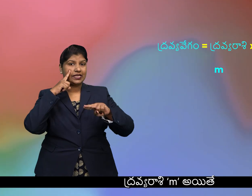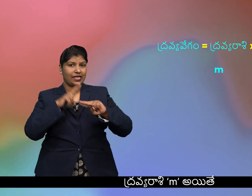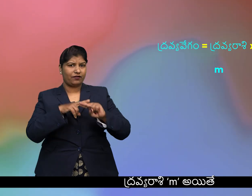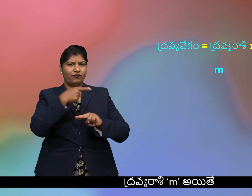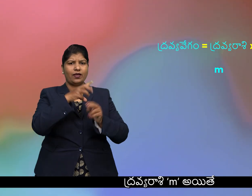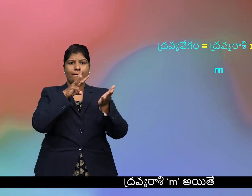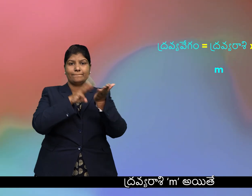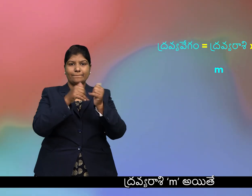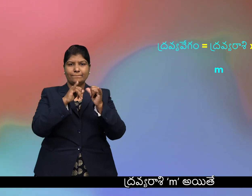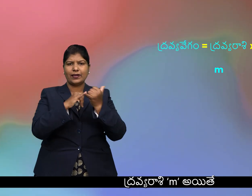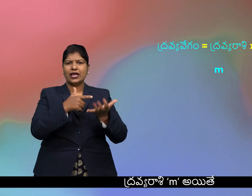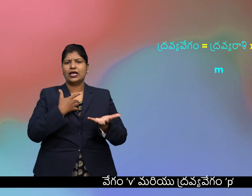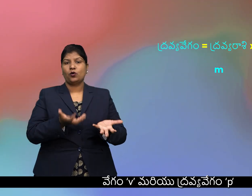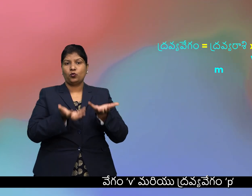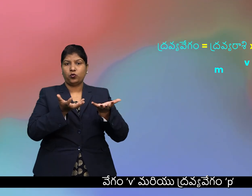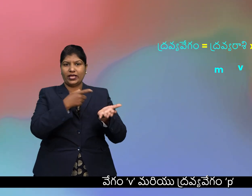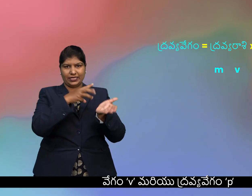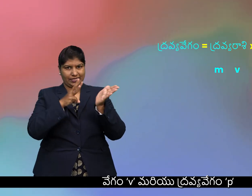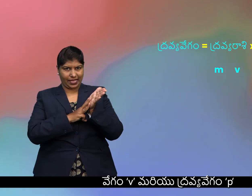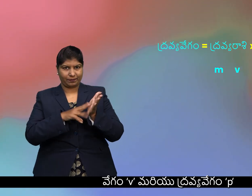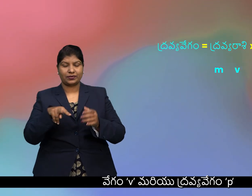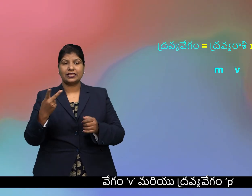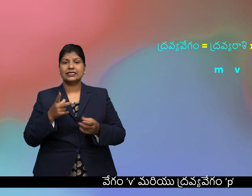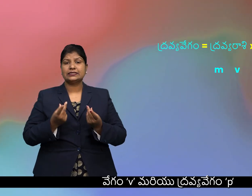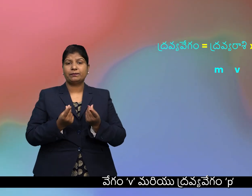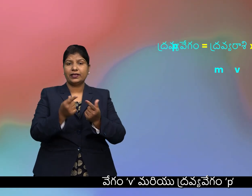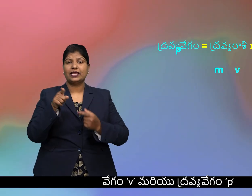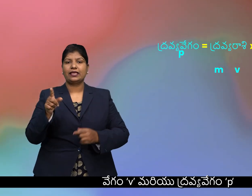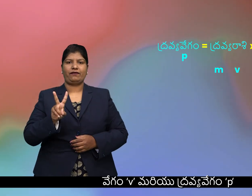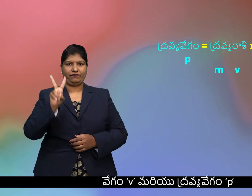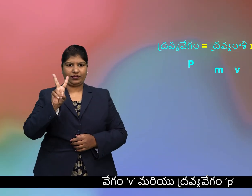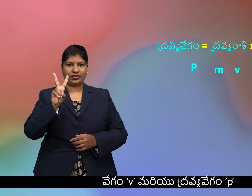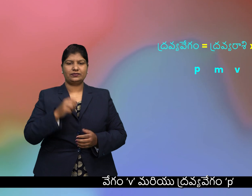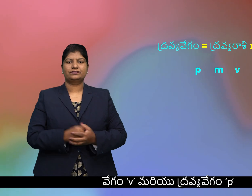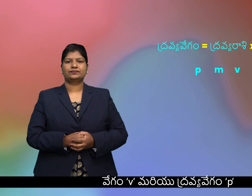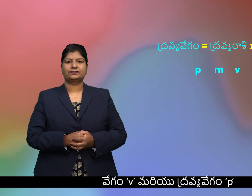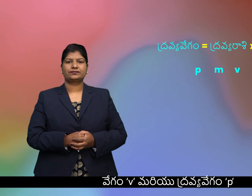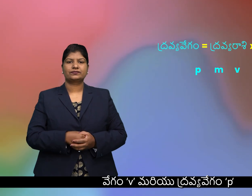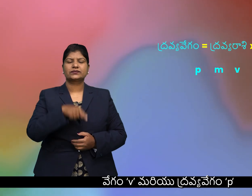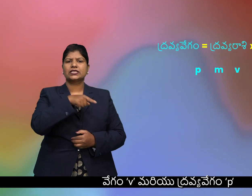ద్రవ్యరాశి m అయితే వేగం v మరియు ద్రవ్యవేగం p.